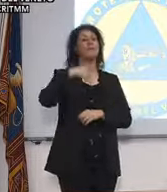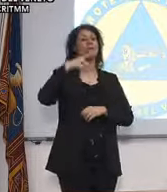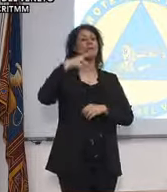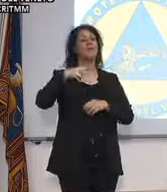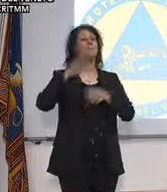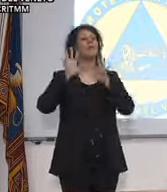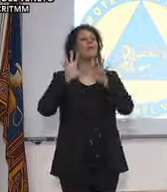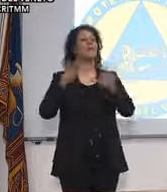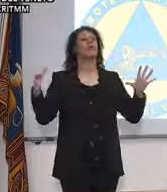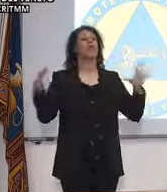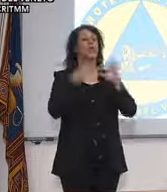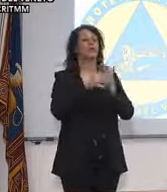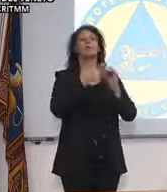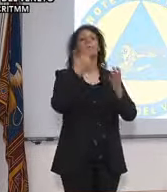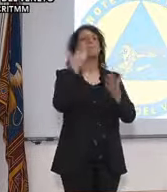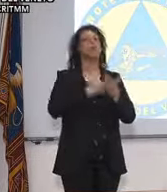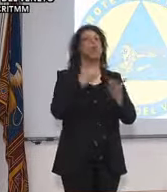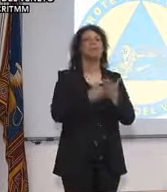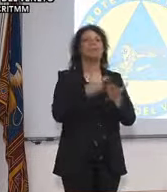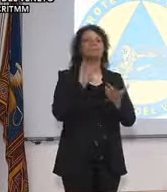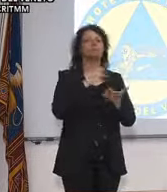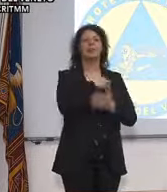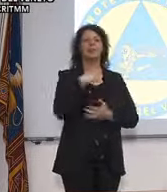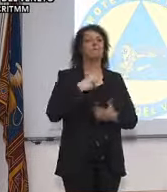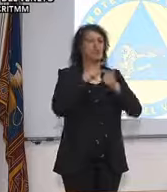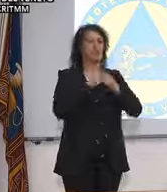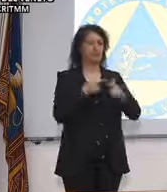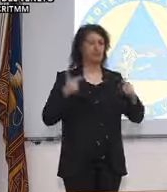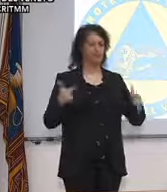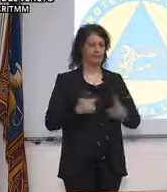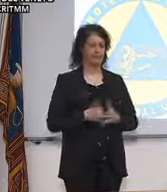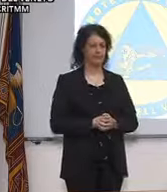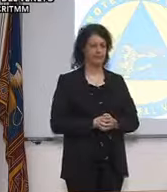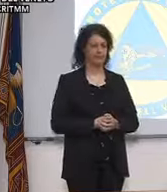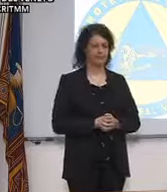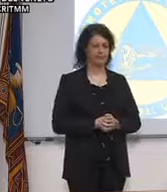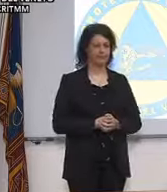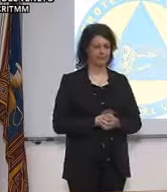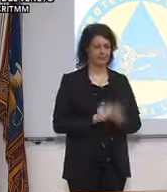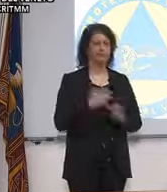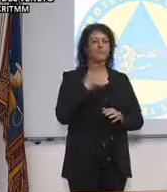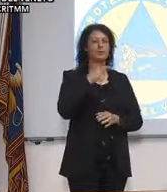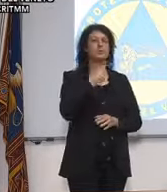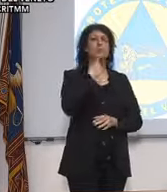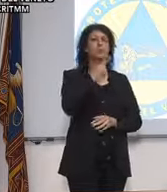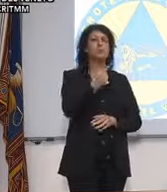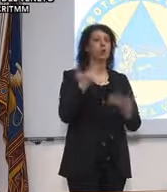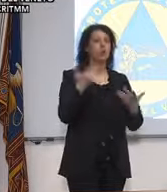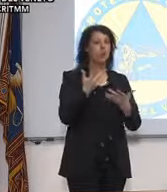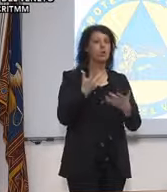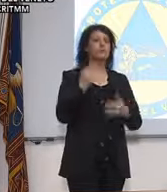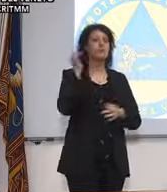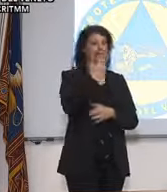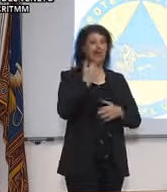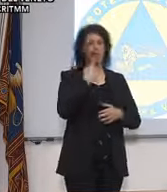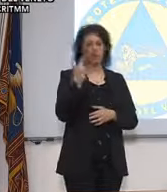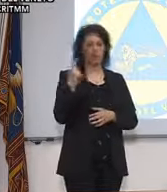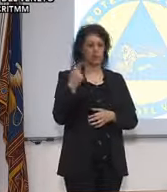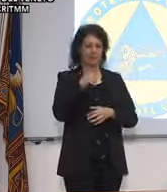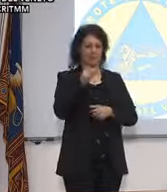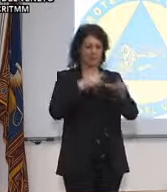E dico veicolo del virus, no? Cioè loro hanno sostenuto che dove c'è PM10 il virus